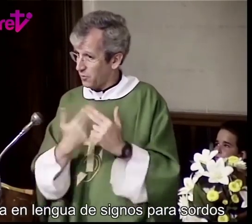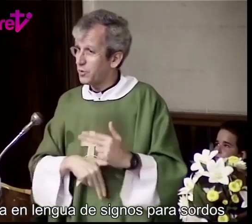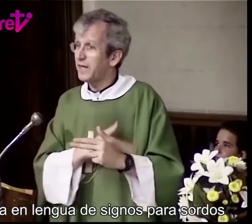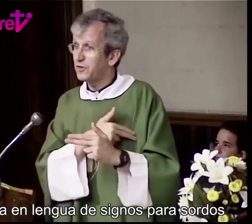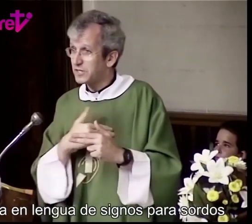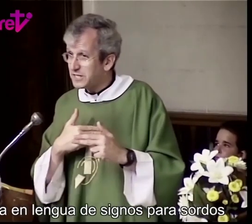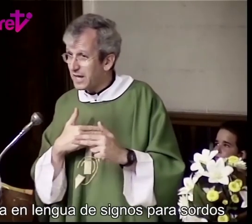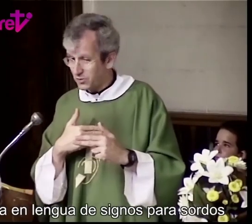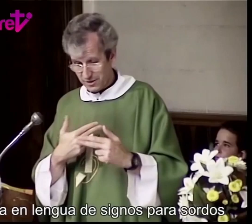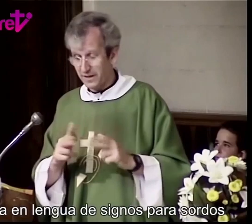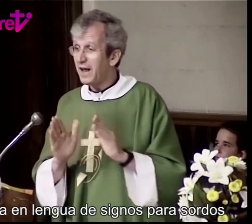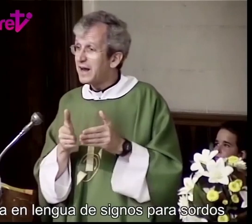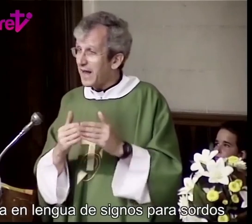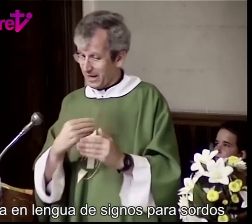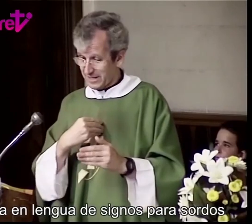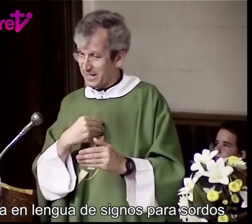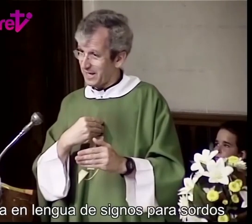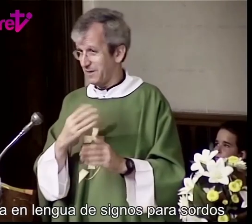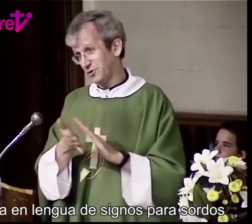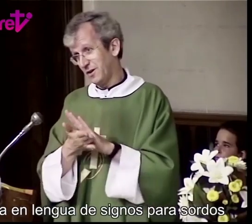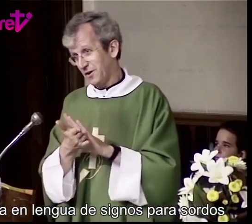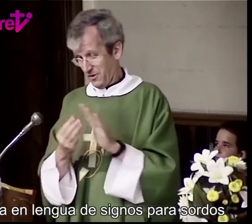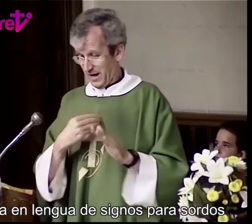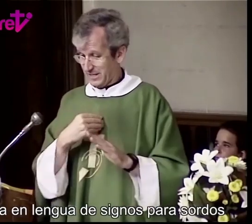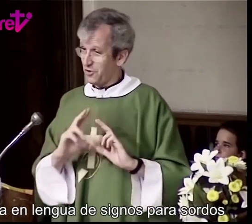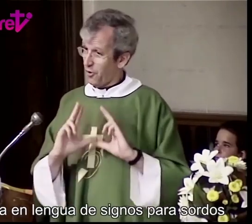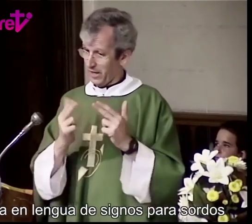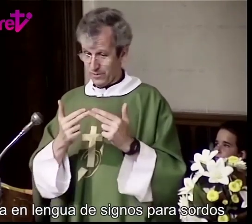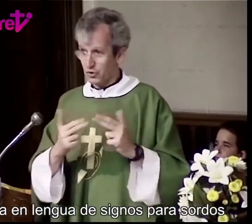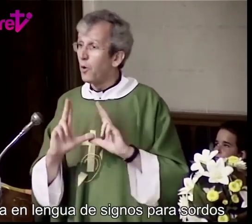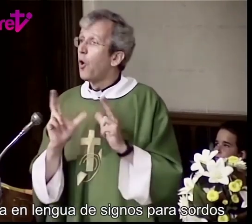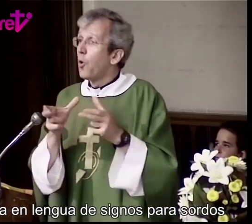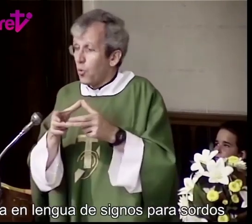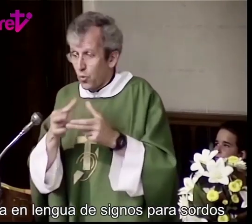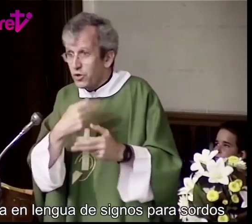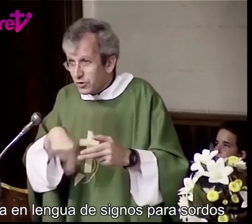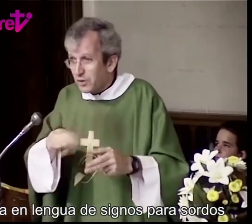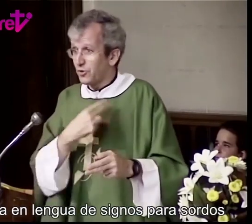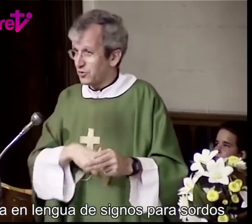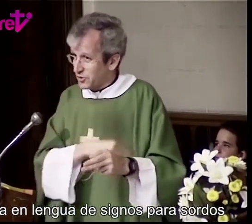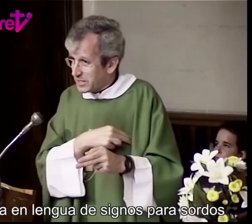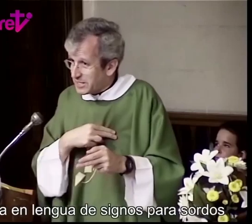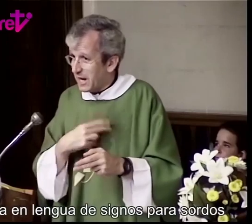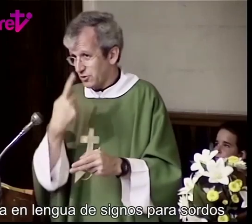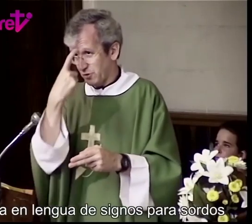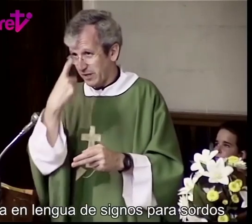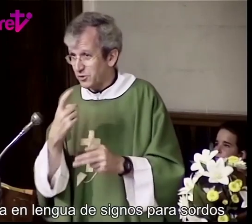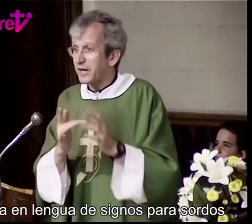comunidad de los cristianos, es decir, la Iglesia que hacemos así o que hacemos como unión de todos los cristianos, todos aquellos que creemos